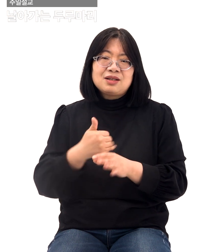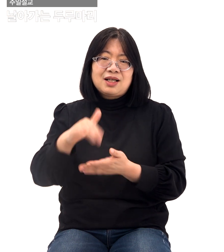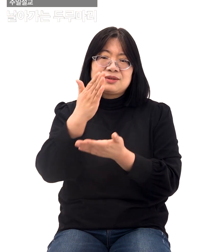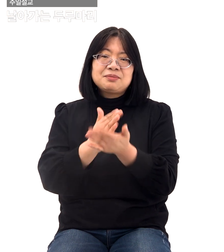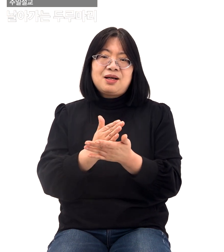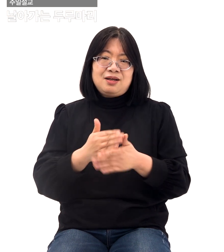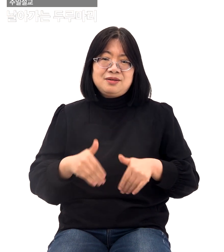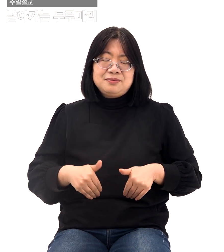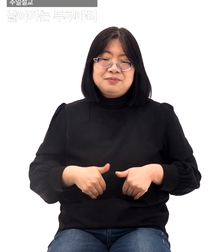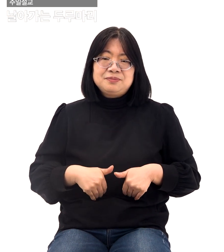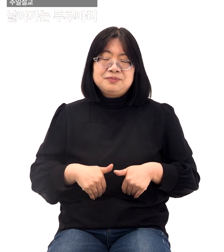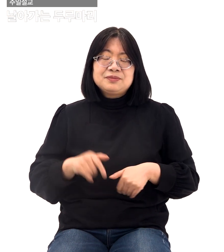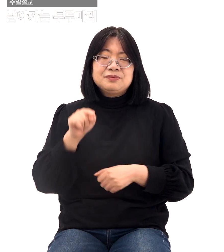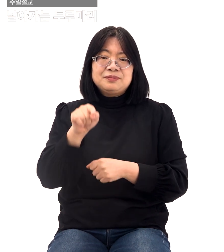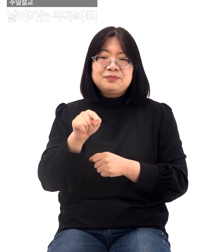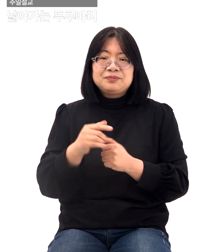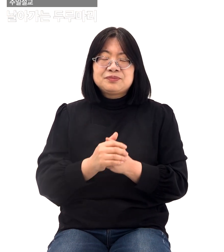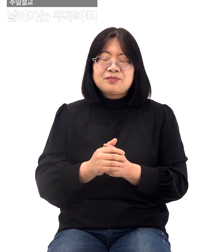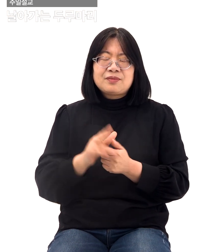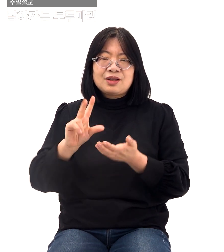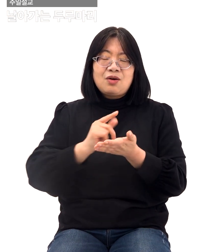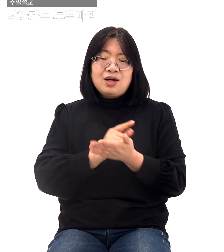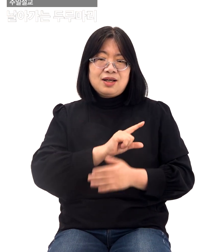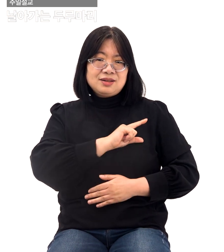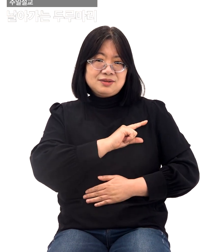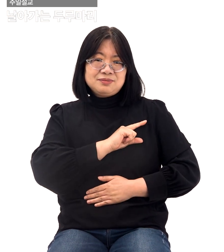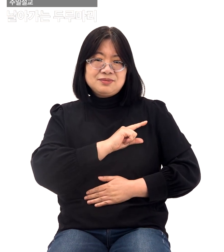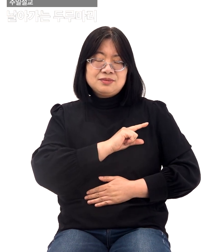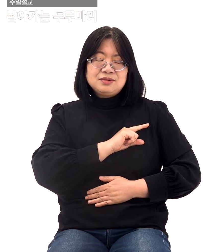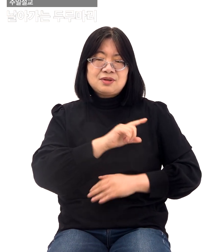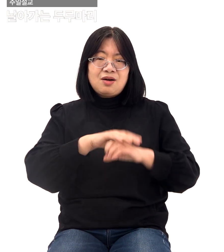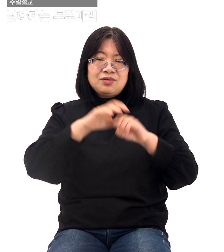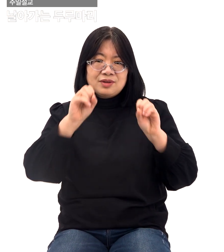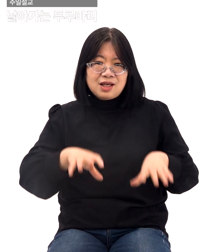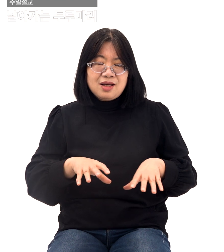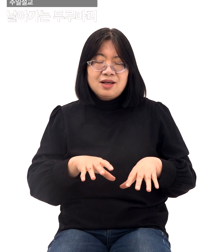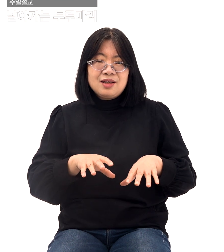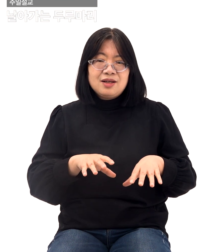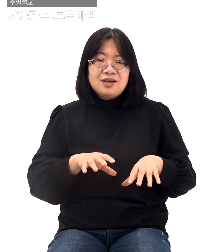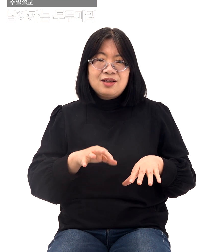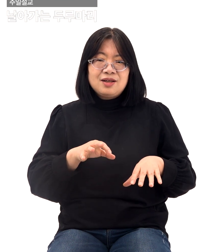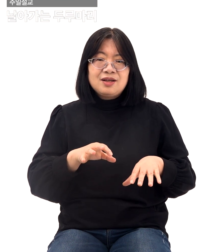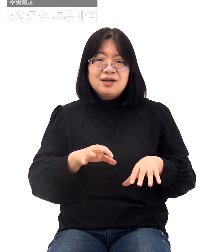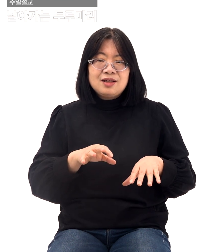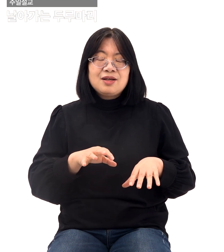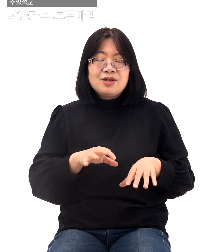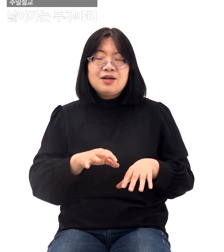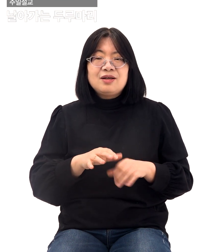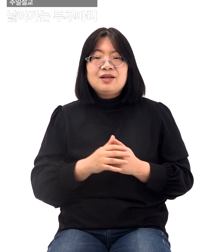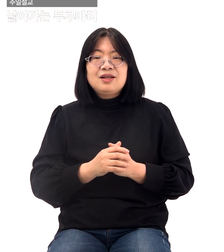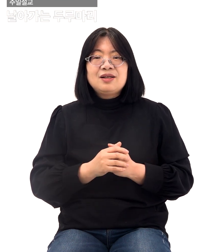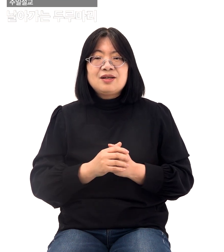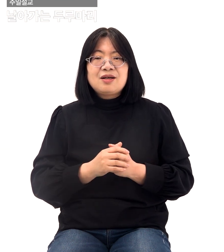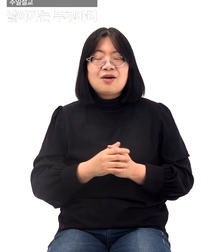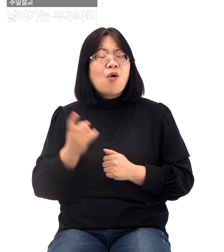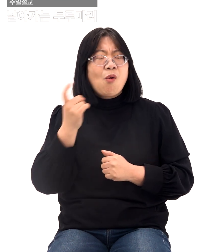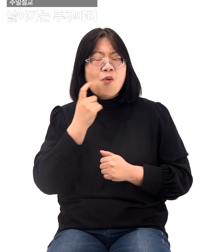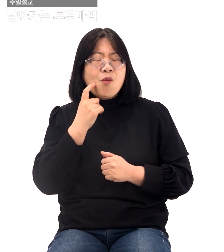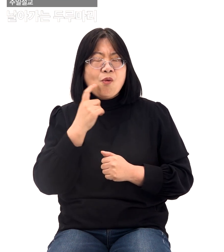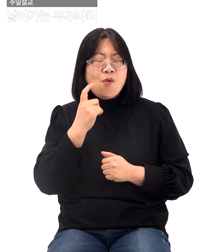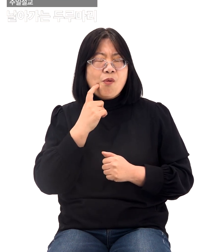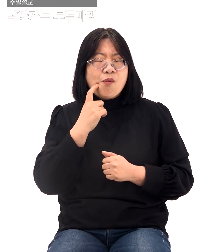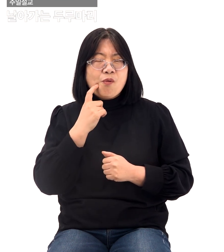말아야죠. 그게 여호와의 이름을 망령되이 일컫지 않는 본질입니다.